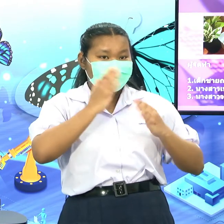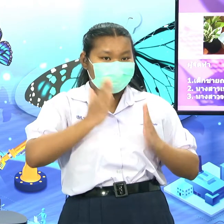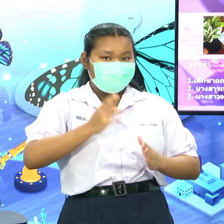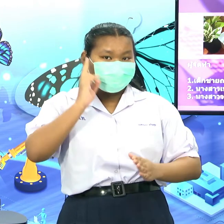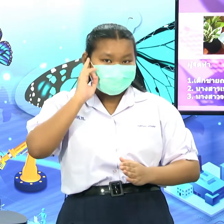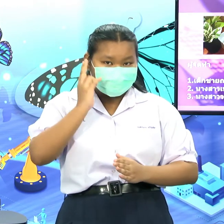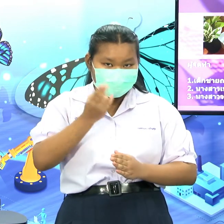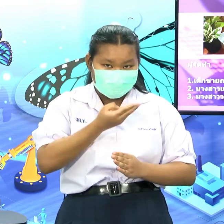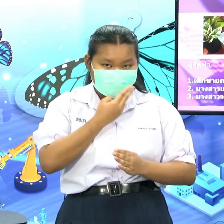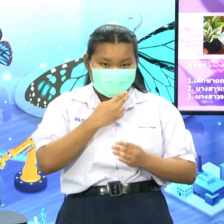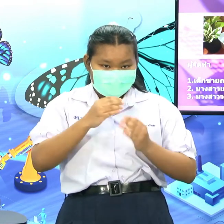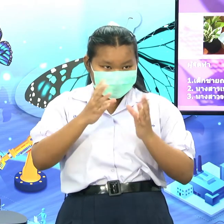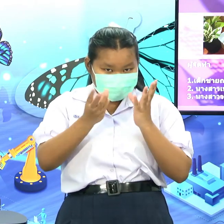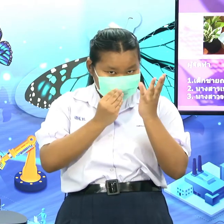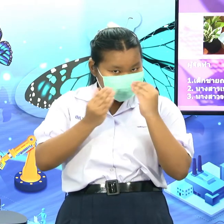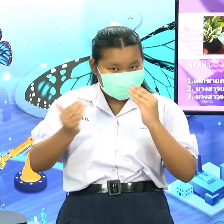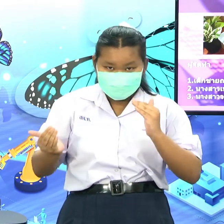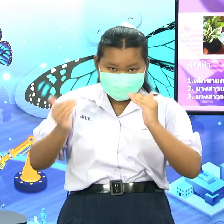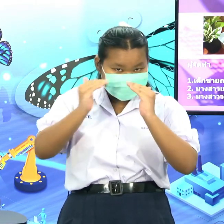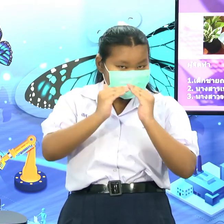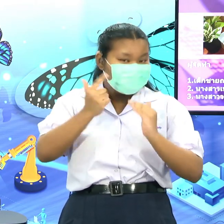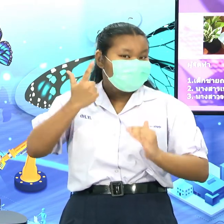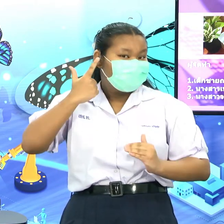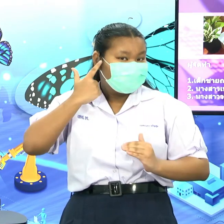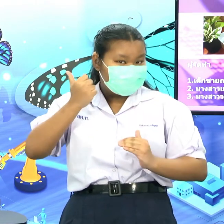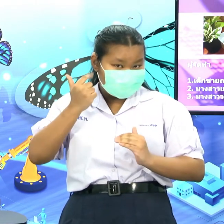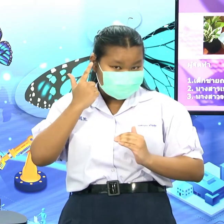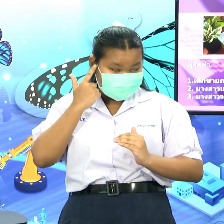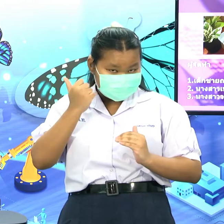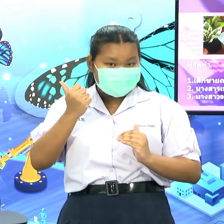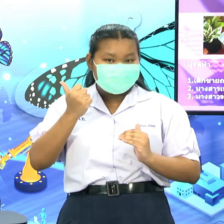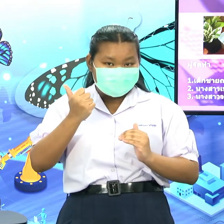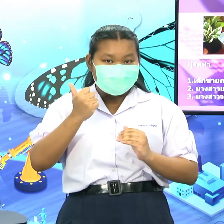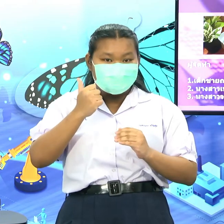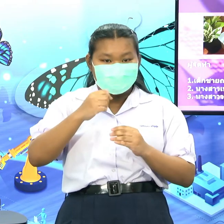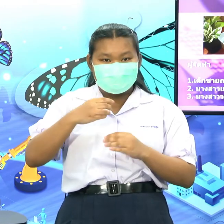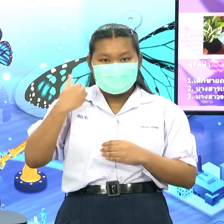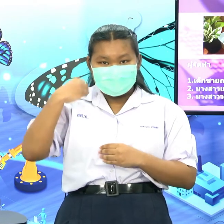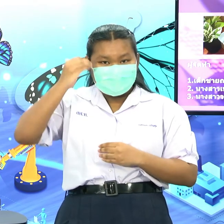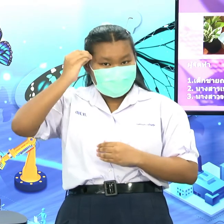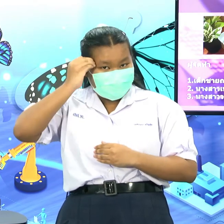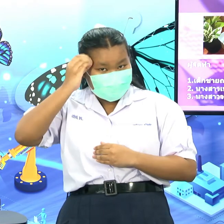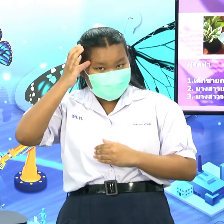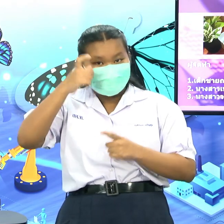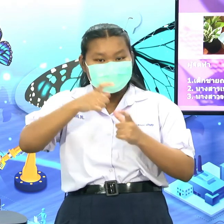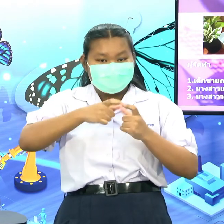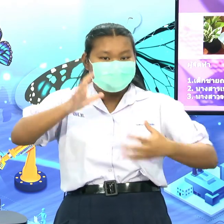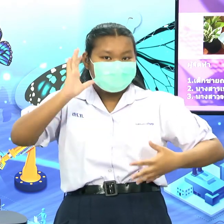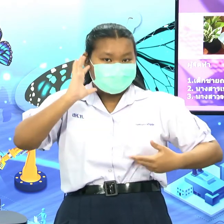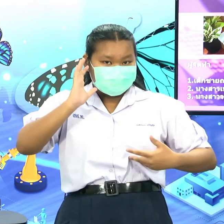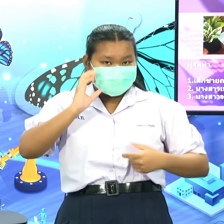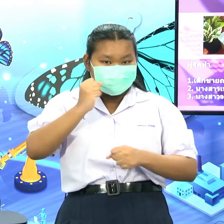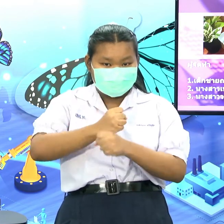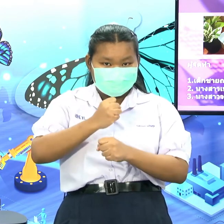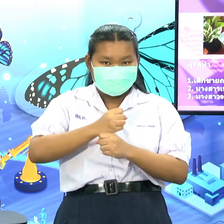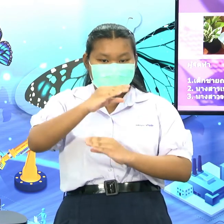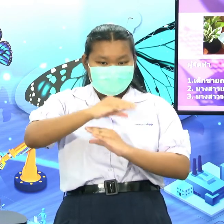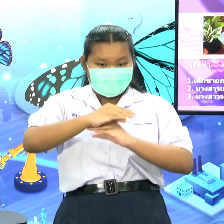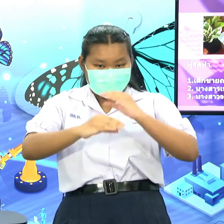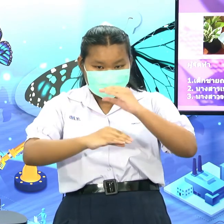ดาสยามบรมราชกุมารีซึ่งทำให้ดิฉันได้รับโอกาสในการเรียนรู้การเรียนโปรแกรมมิ่งได้อย่างเท่าเทียมกับคนปกติโดยใช้บอร์ดคิด